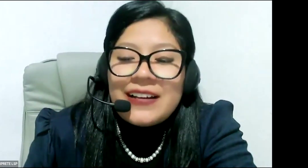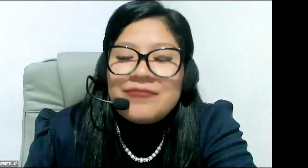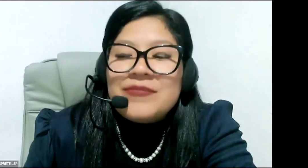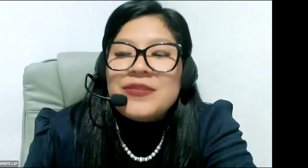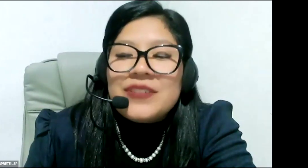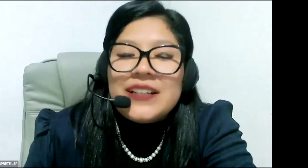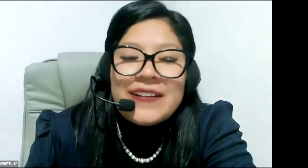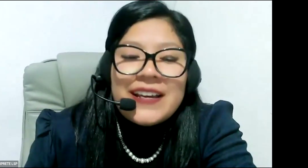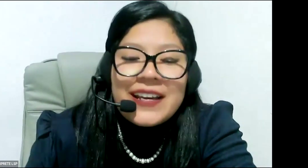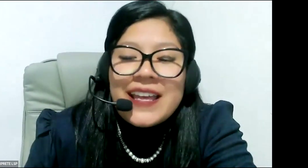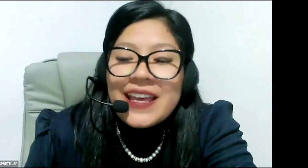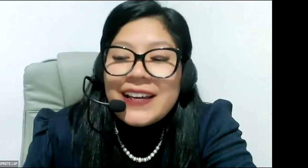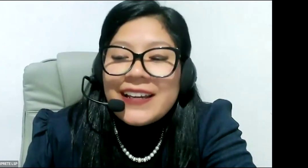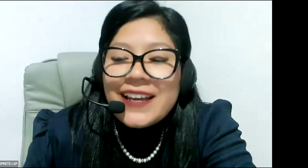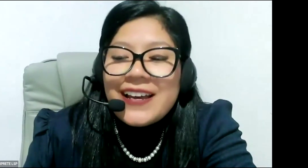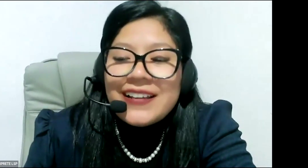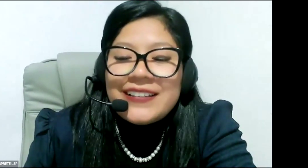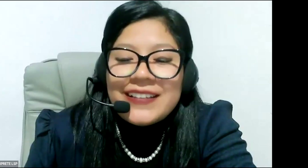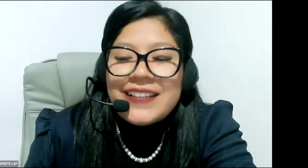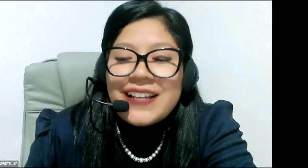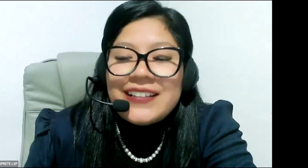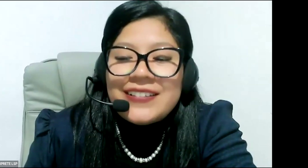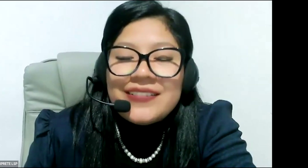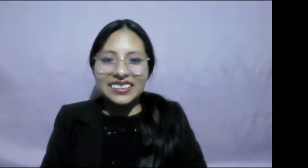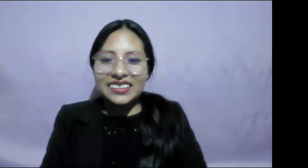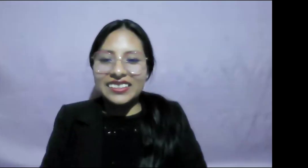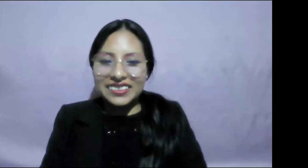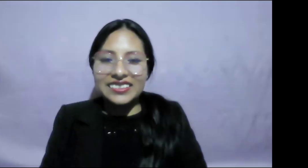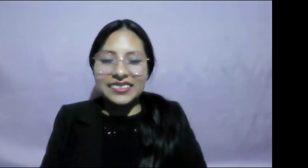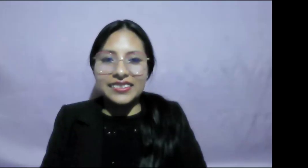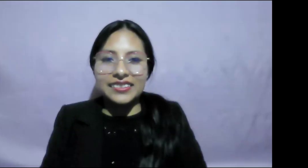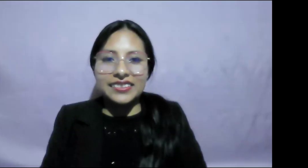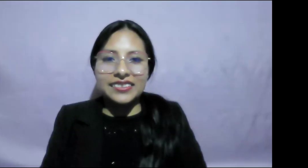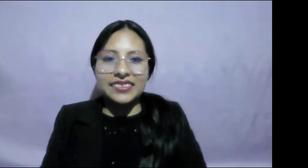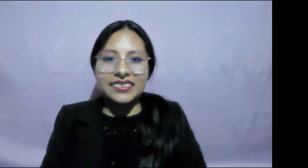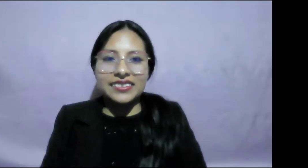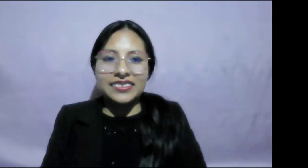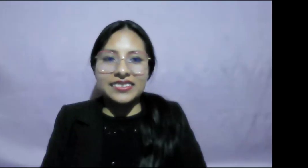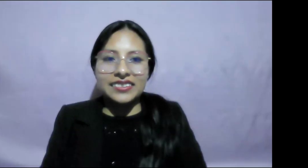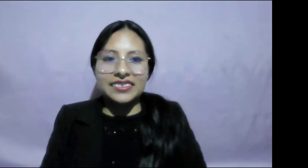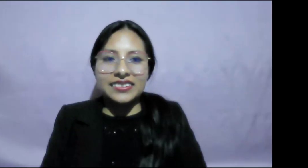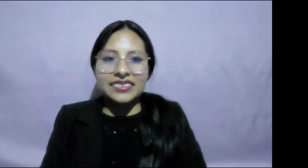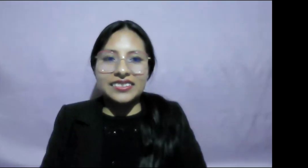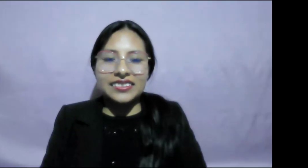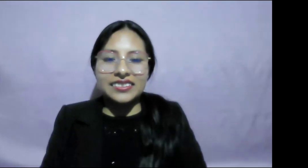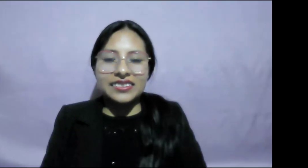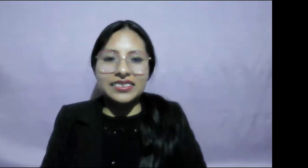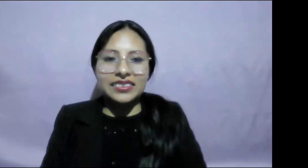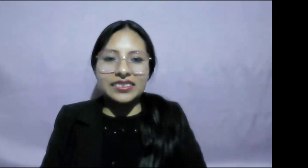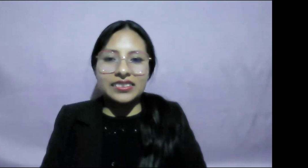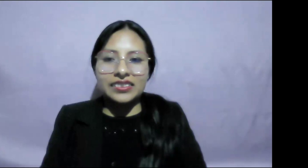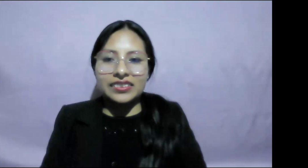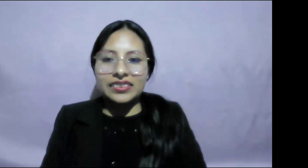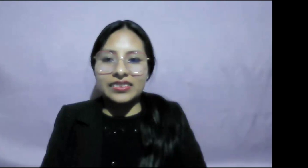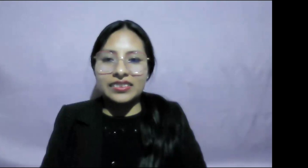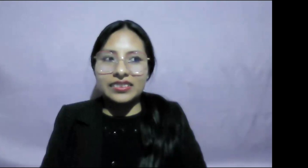ia muy Gracias Alison vamos con Manuel a ver Manuel De dónde es A